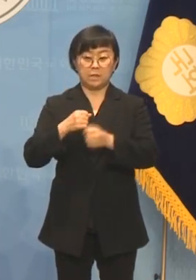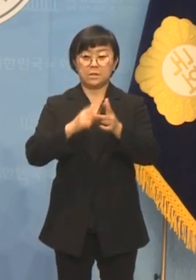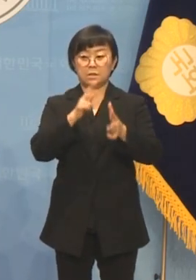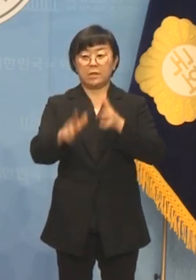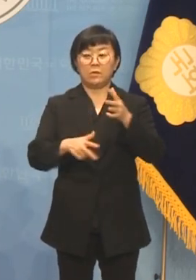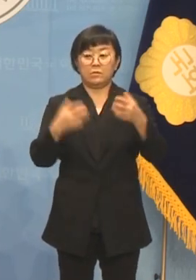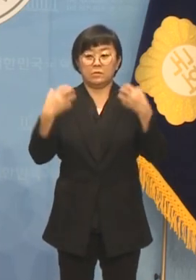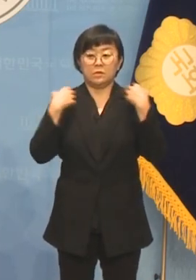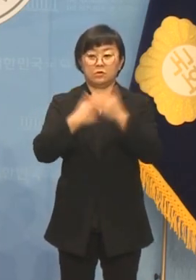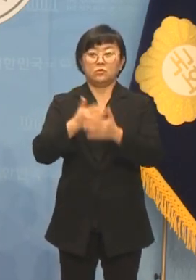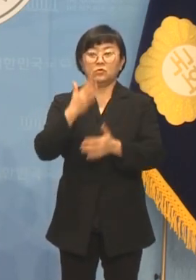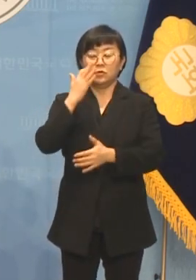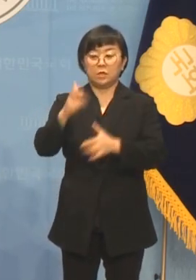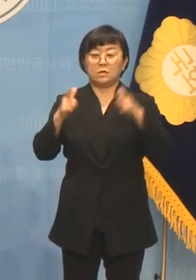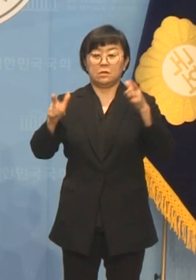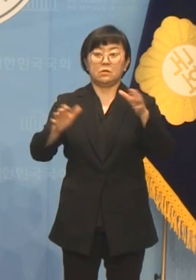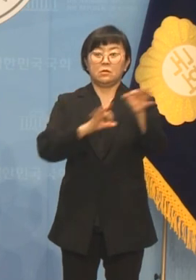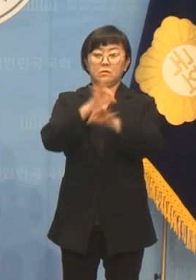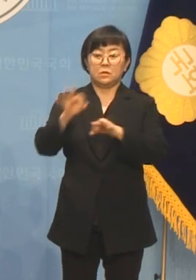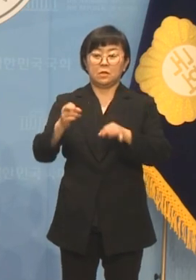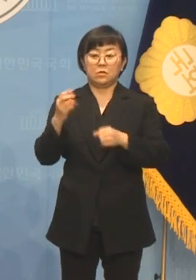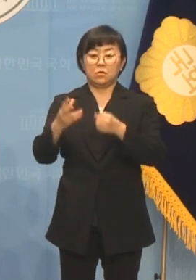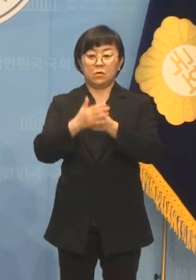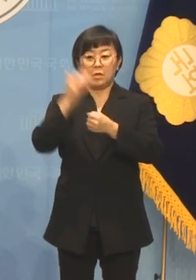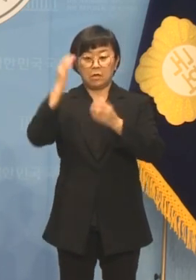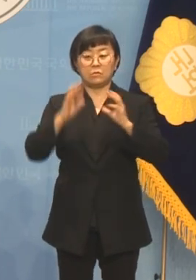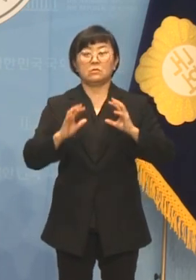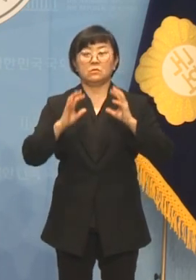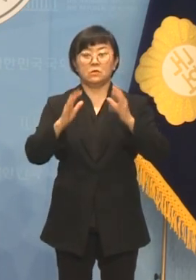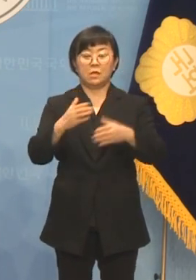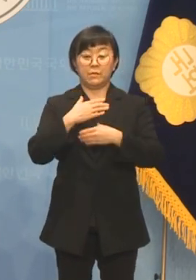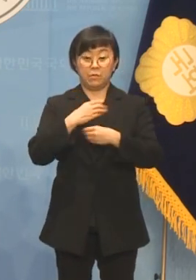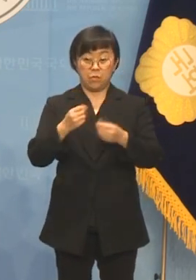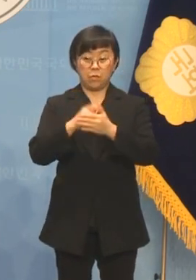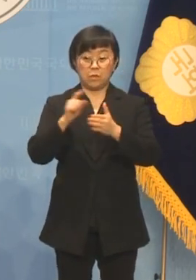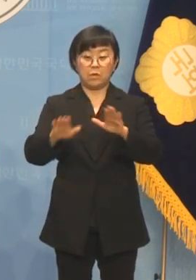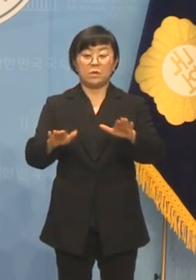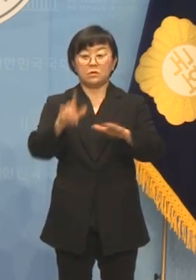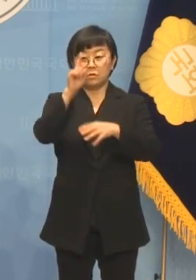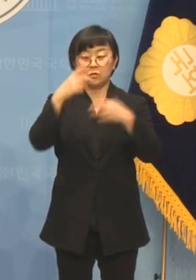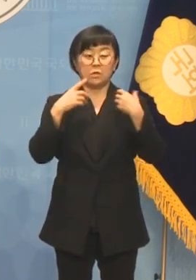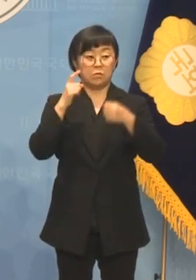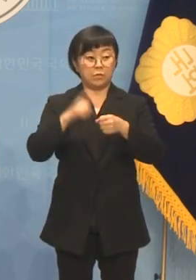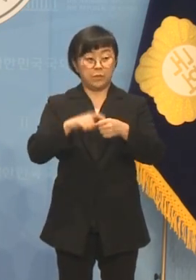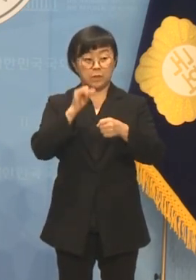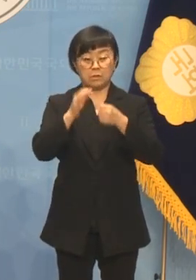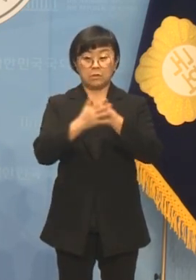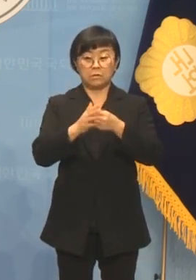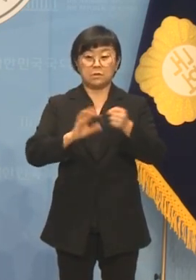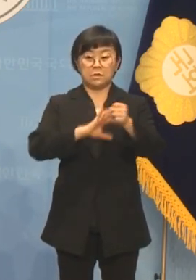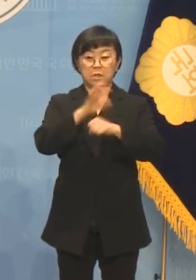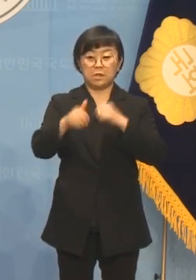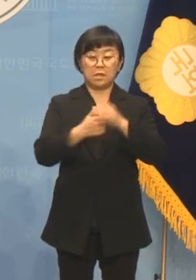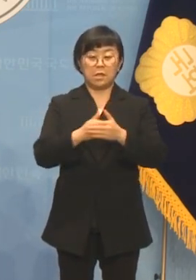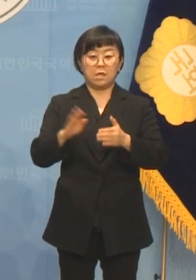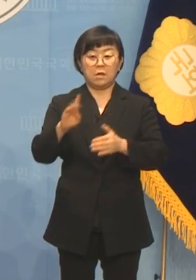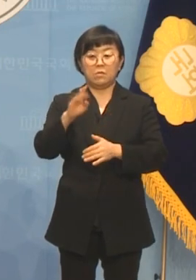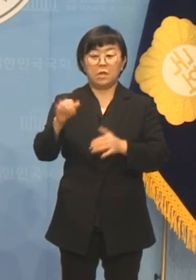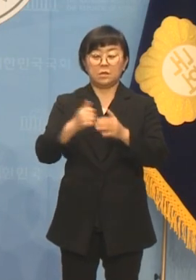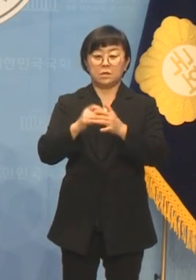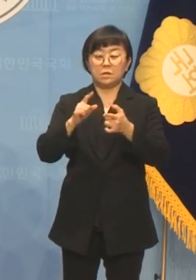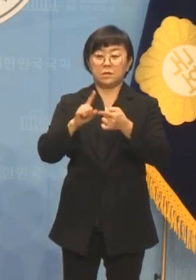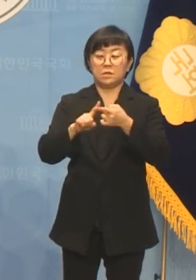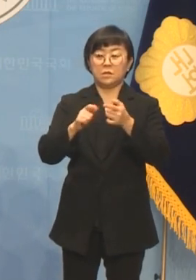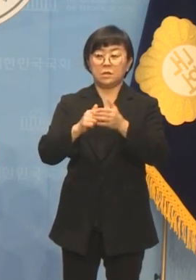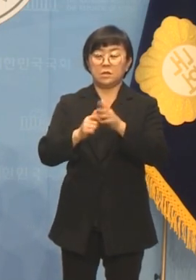방위산업청이 울산 지역 경제는 물론 대한민국 안보와 이번 정부가 목표로 하는 세계 방산시장 4강을